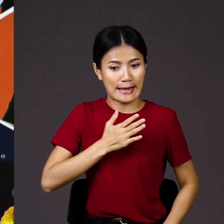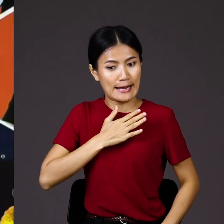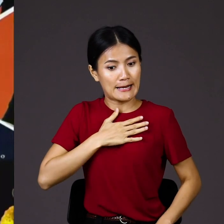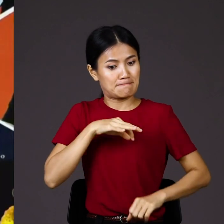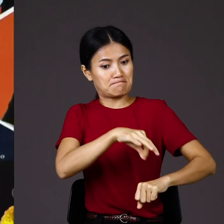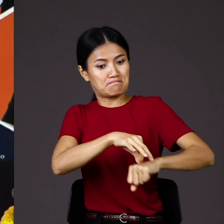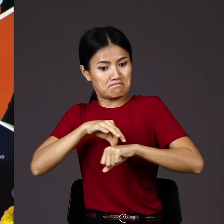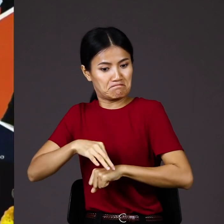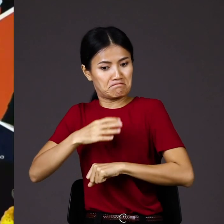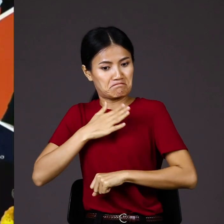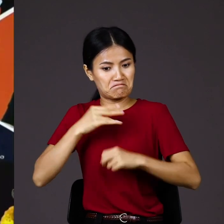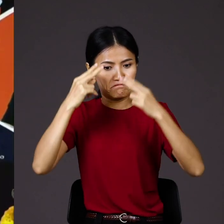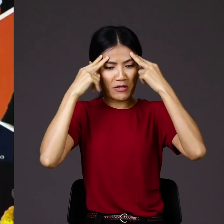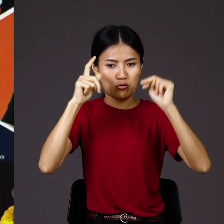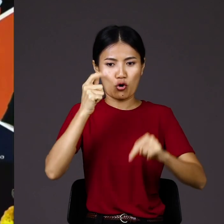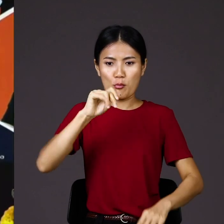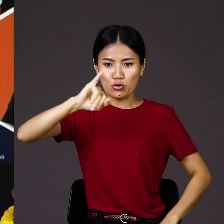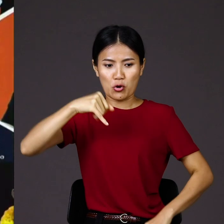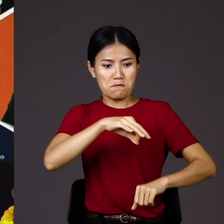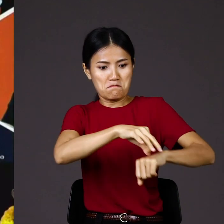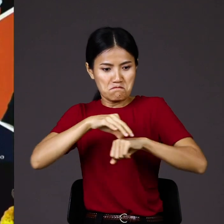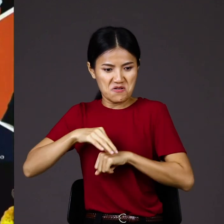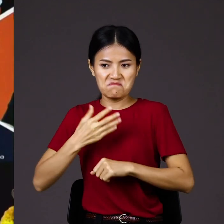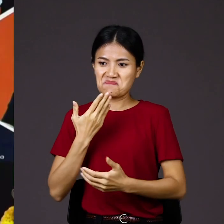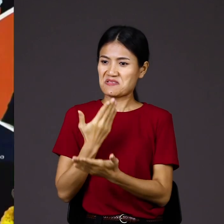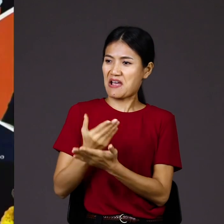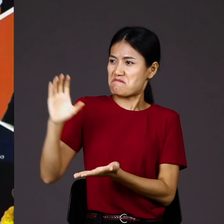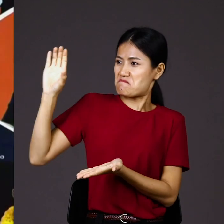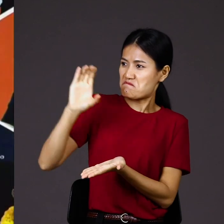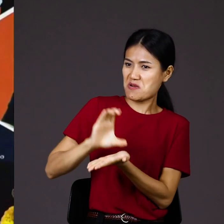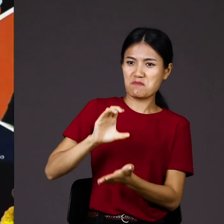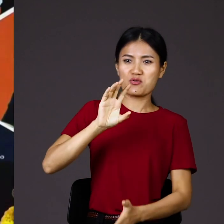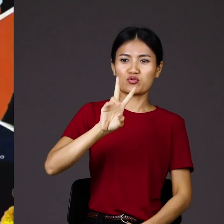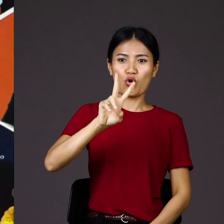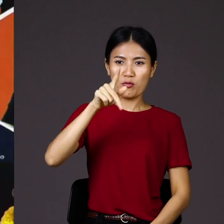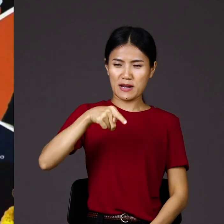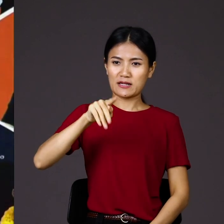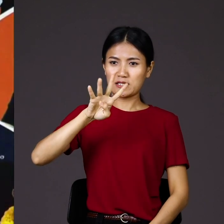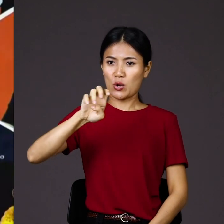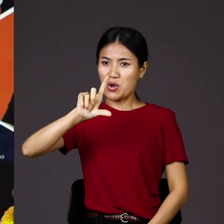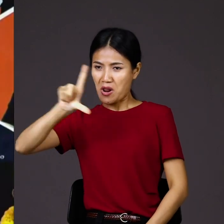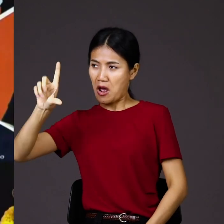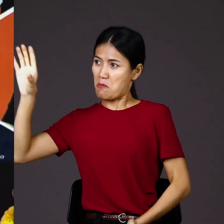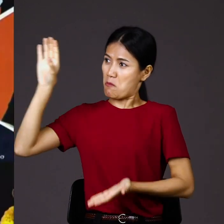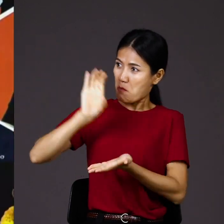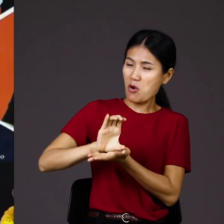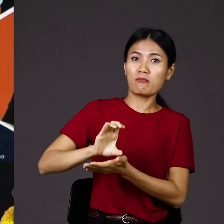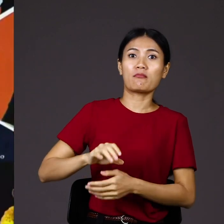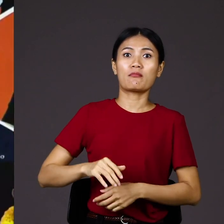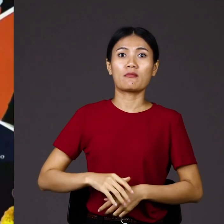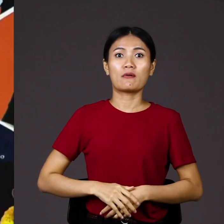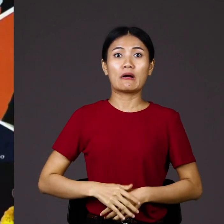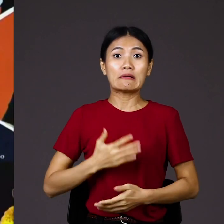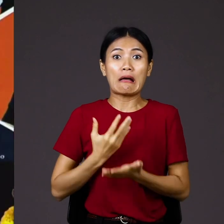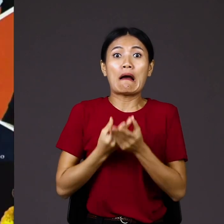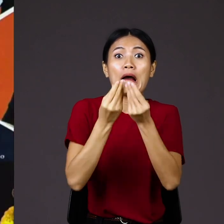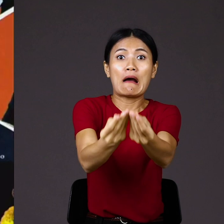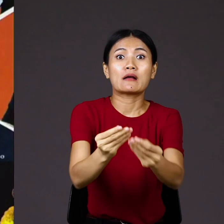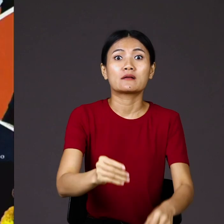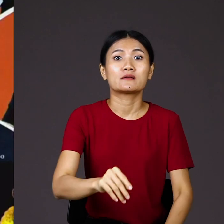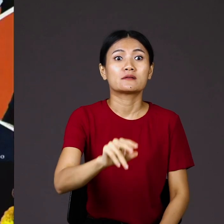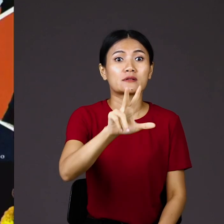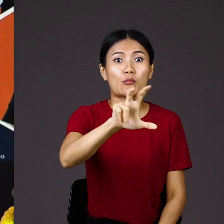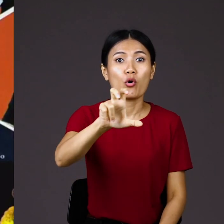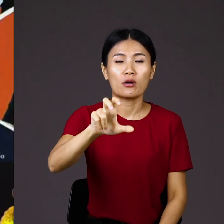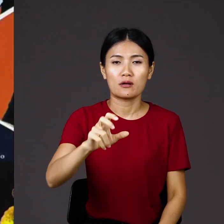กอบจ.เขาจะได้บริหารปีละ 2,400 ล้านบาทคราวนี้แหละครับเขาจะเอาคืนจาก300บา